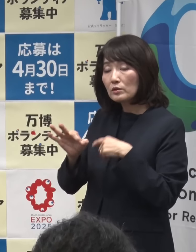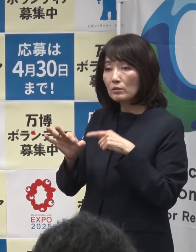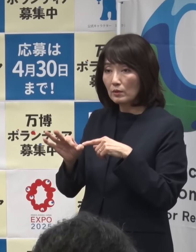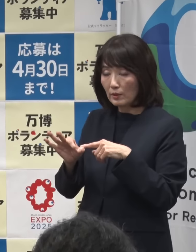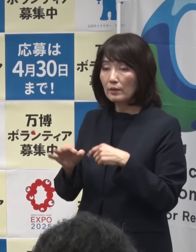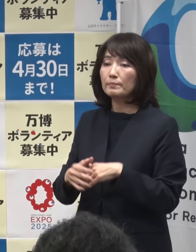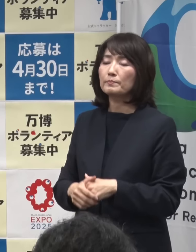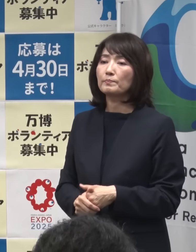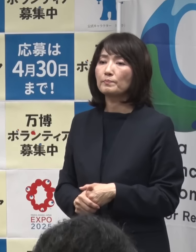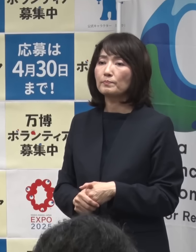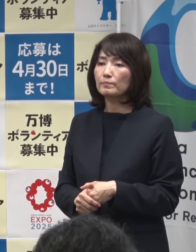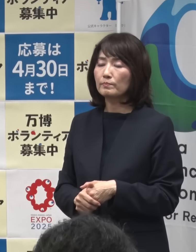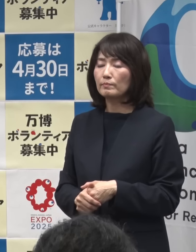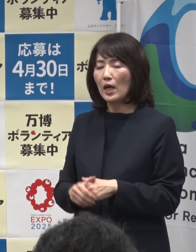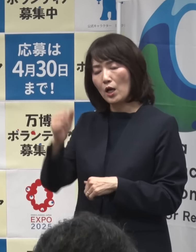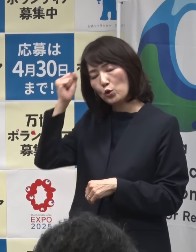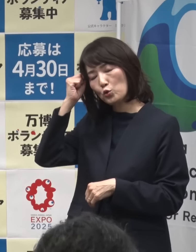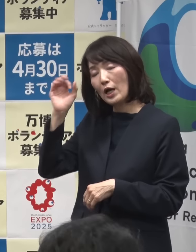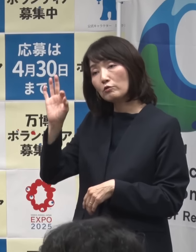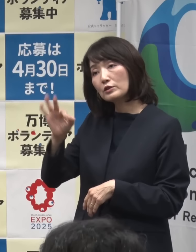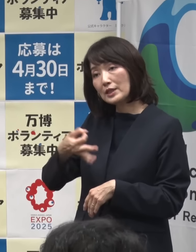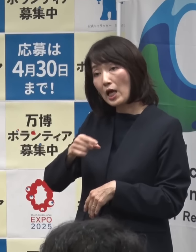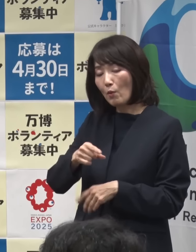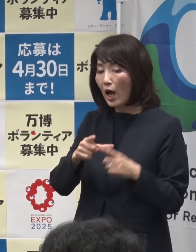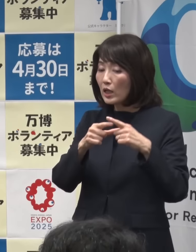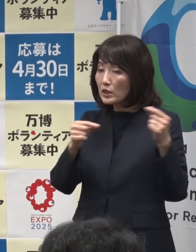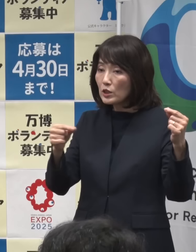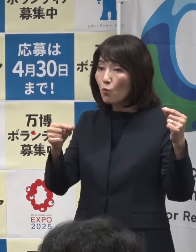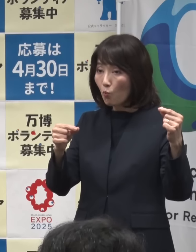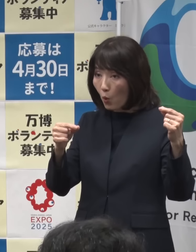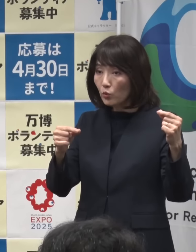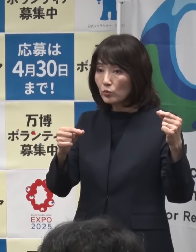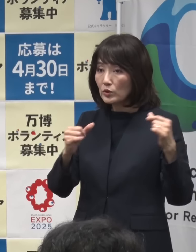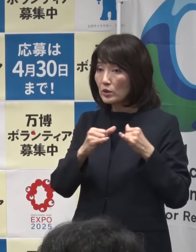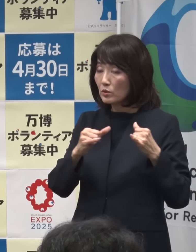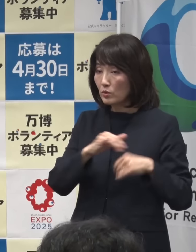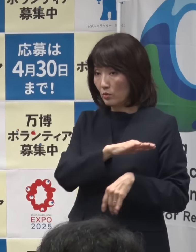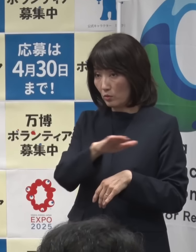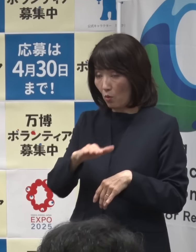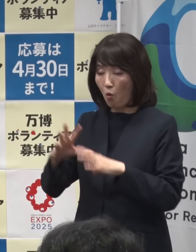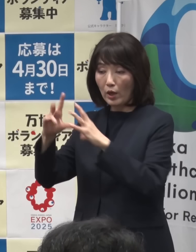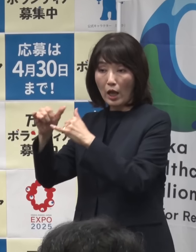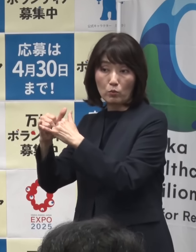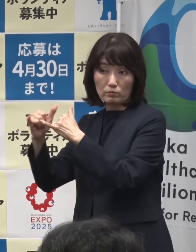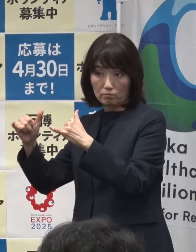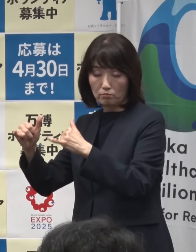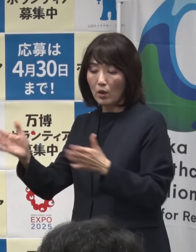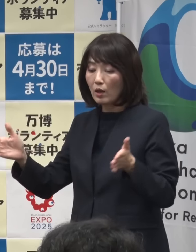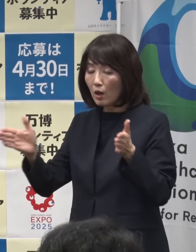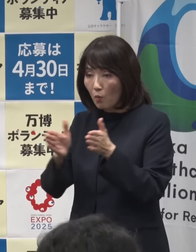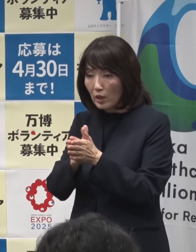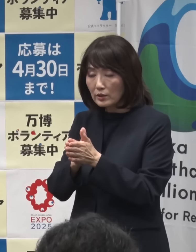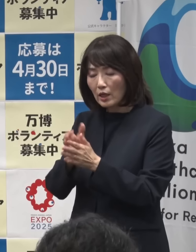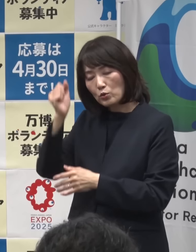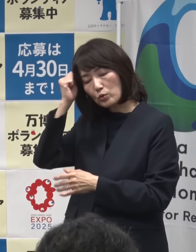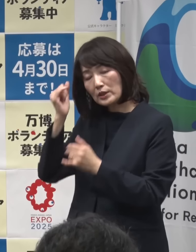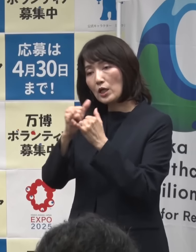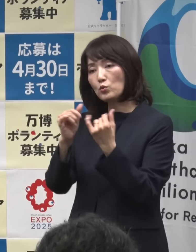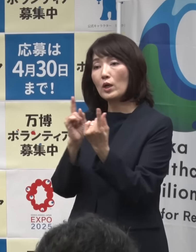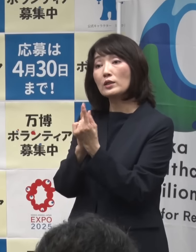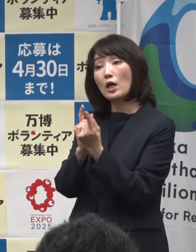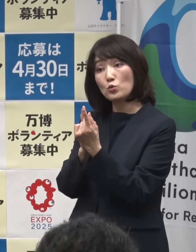ども、あのもちろんこれ宿泊税は日本国民もそしてまあ外国人の方も含めて宿泊された方が対